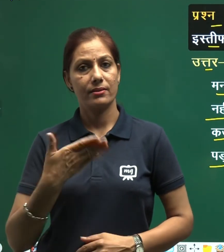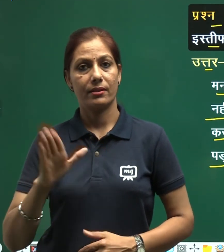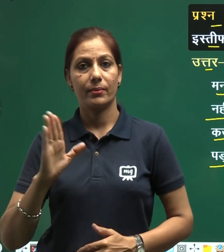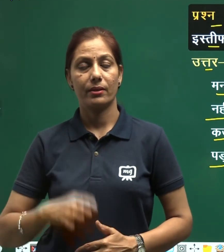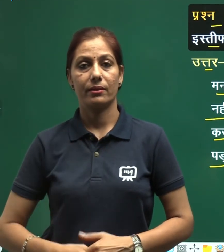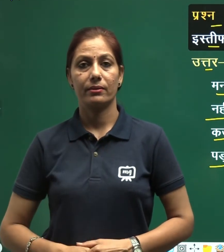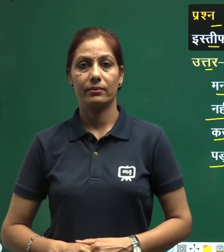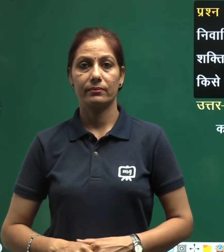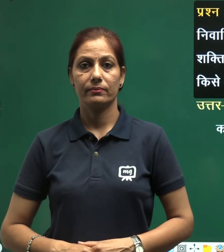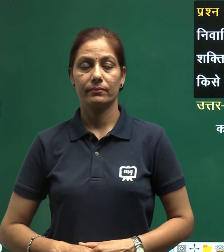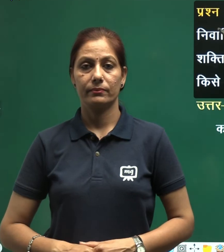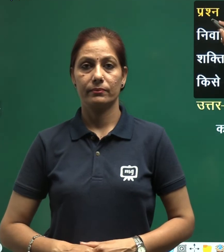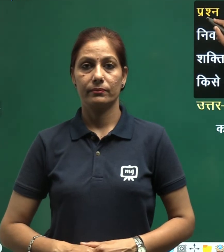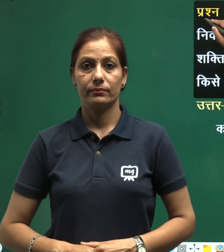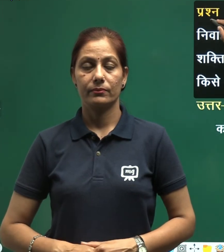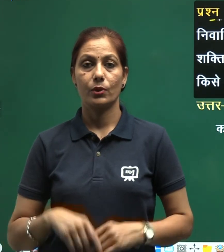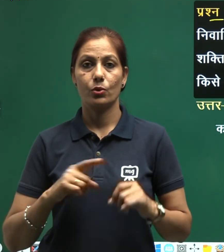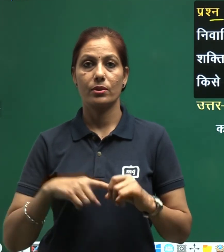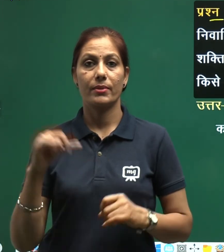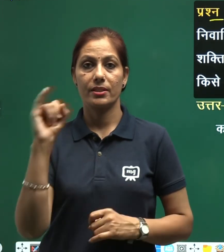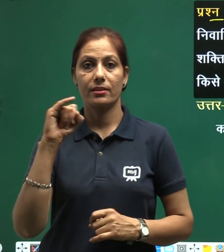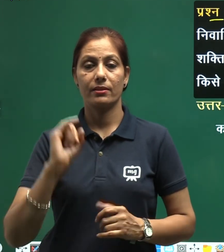पड़ा। प्रश्न 6,